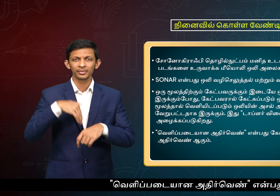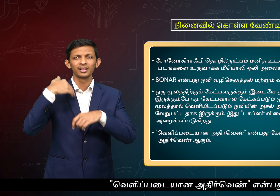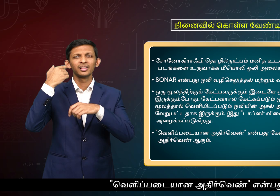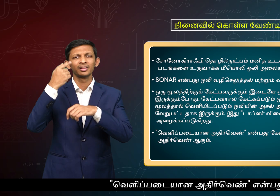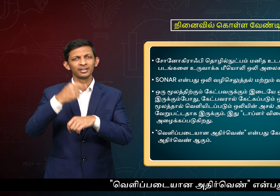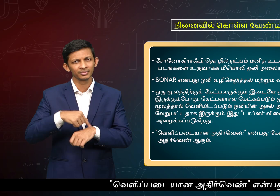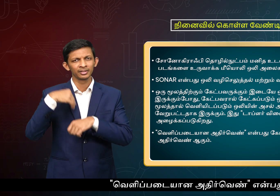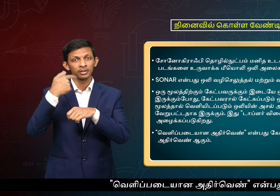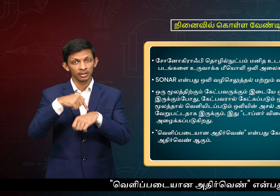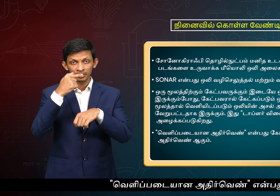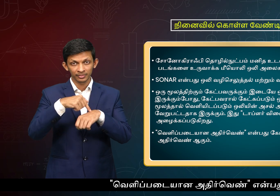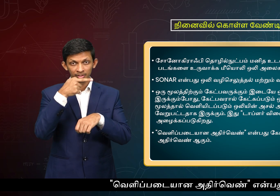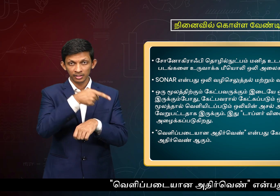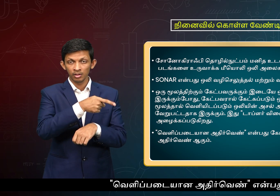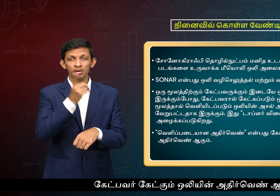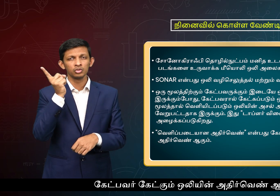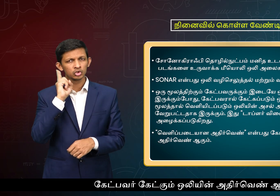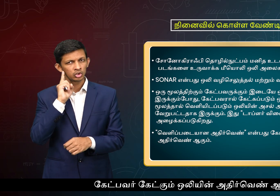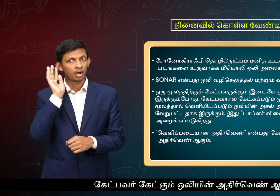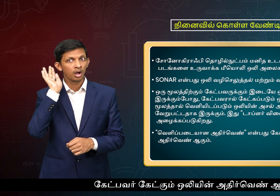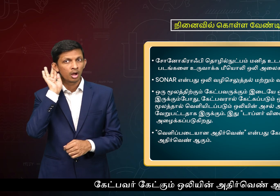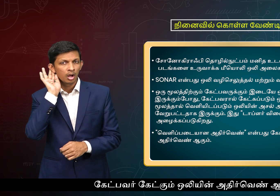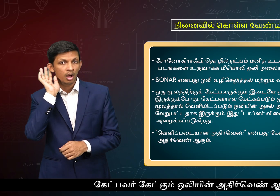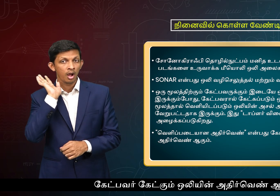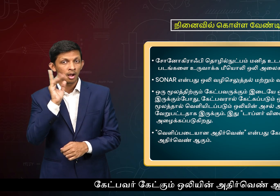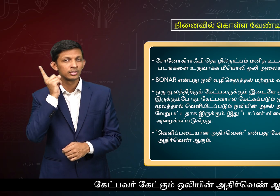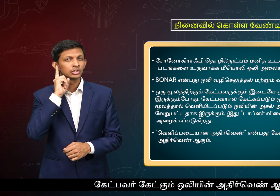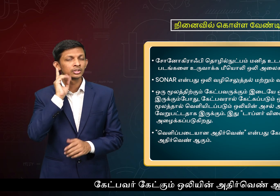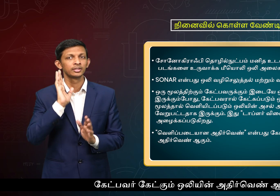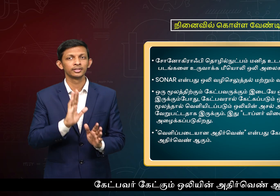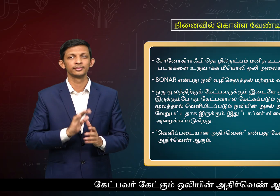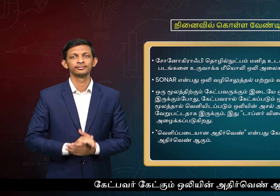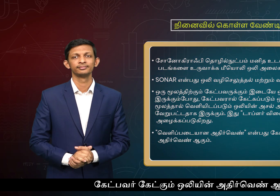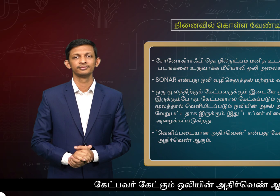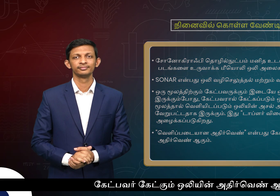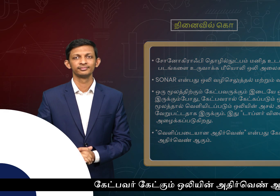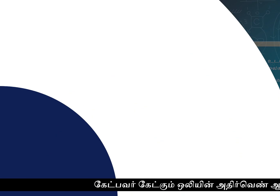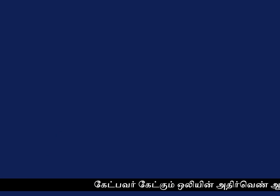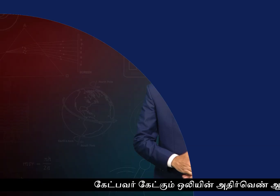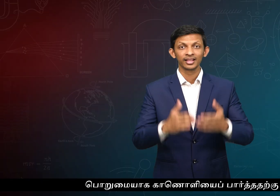வெளிப்படையான அதிர்வெண் என்பது கேட்பவர் கேட்கும் ஒலியின் அதிர்வெண்ணாகும்.